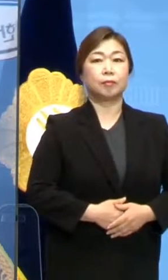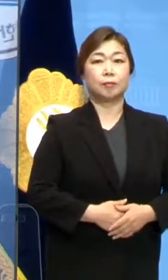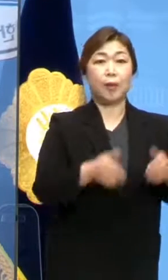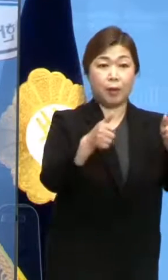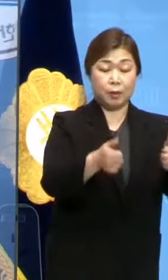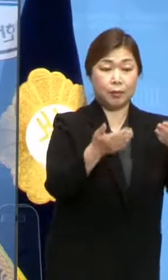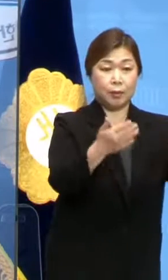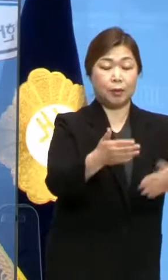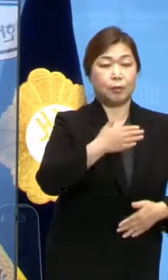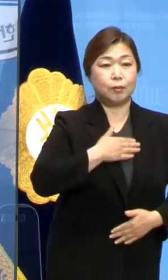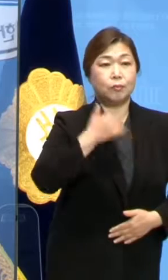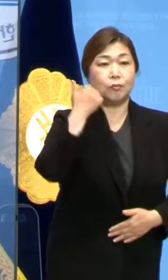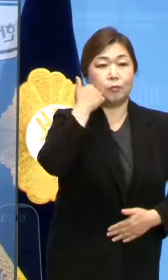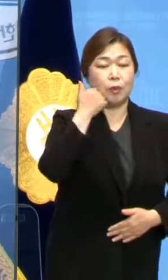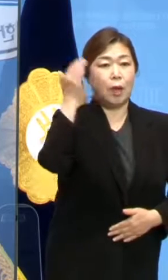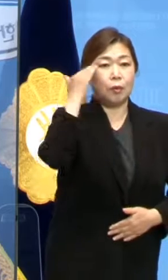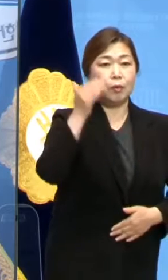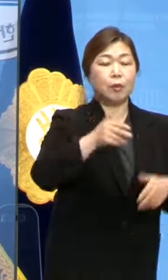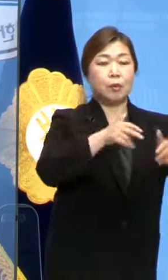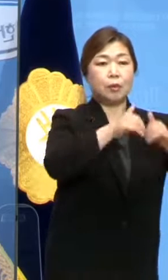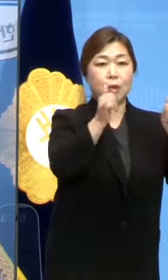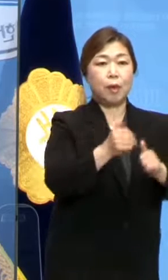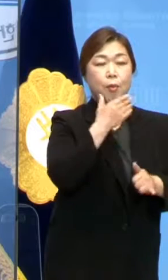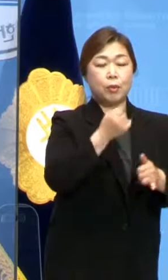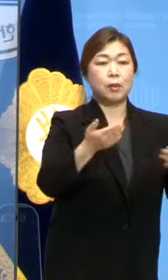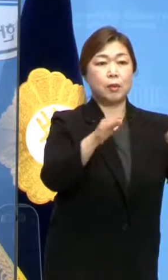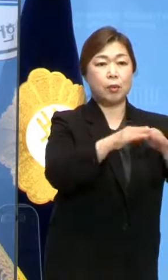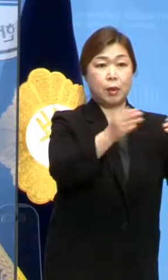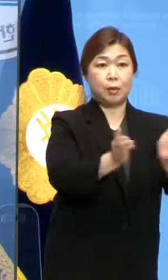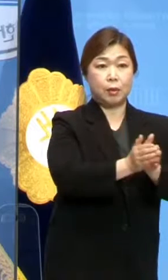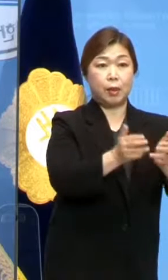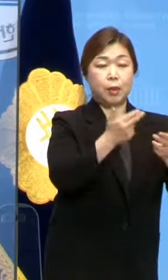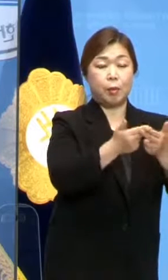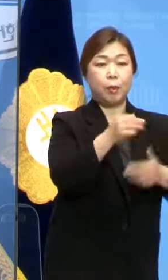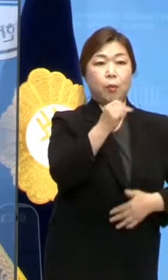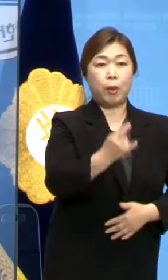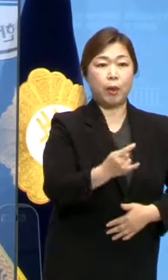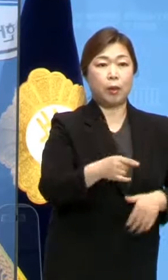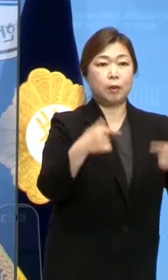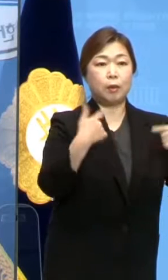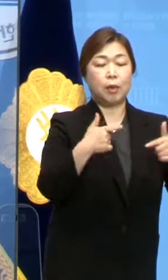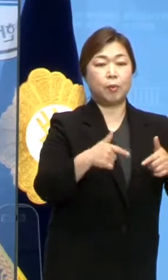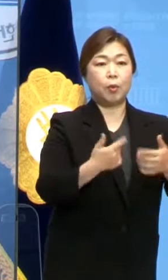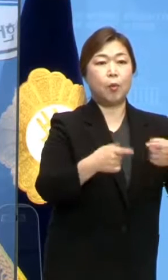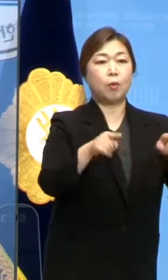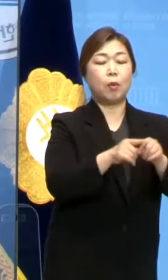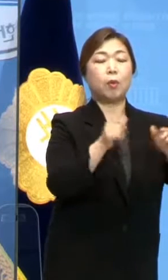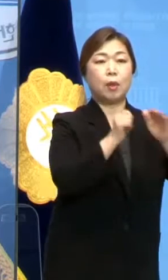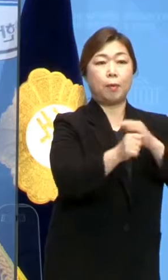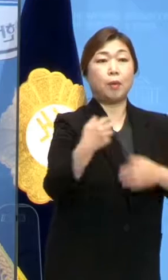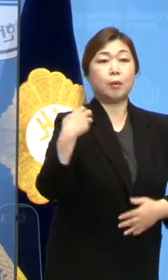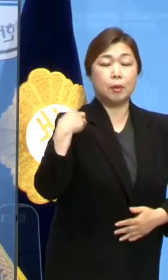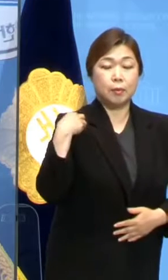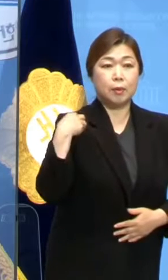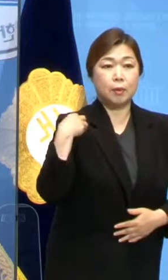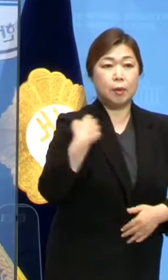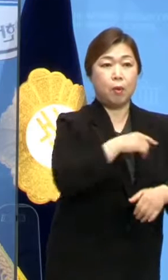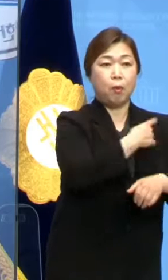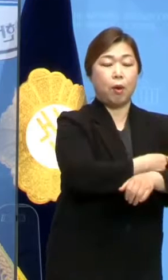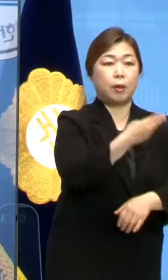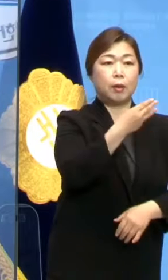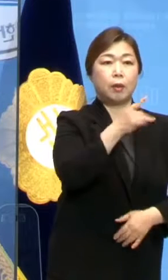인사드리겠습니다 저는 한국 사회복지시설 단체의 협의회의 상임공동대표 를 맡고 있는 아콘